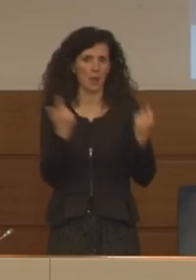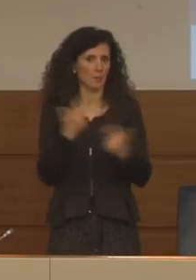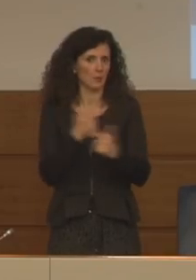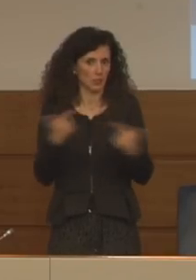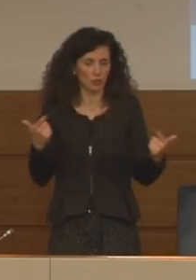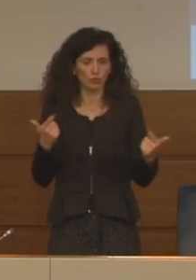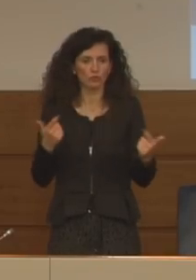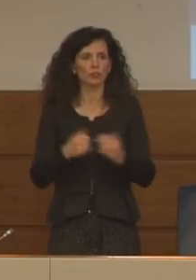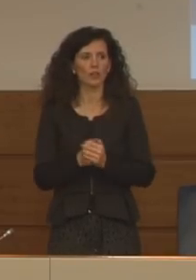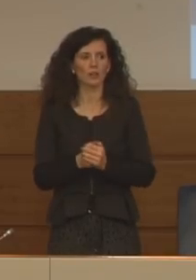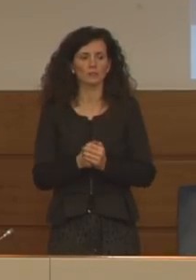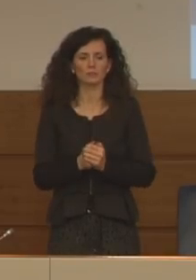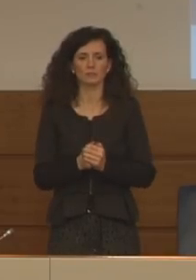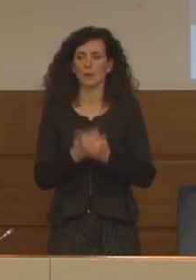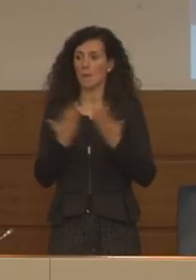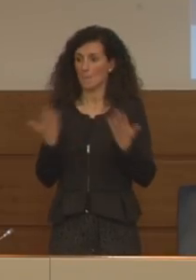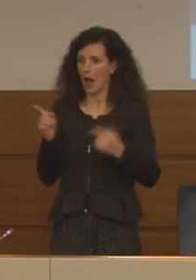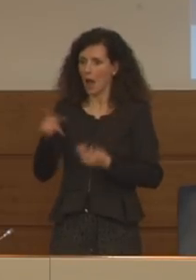aspetto